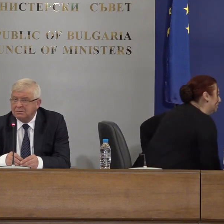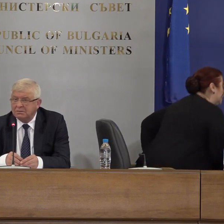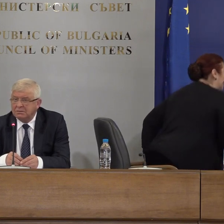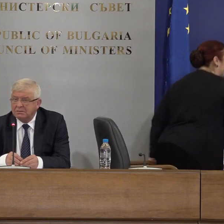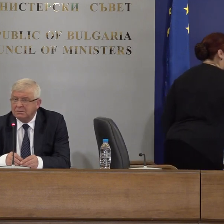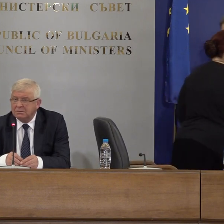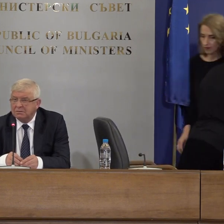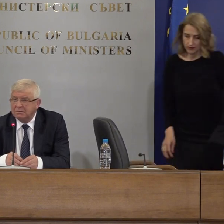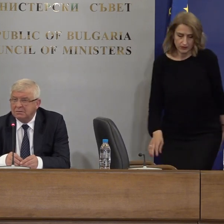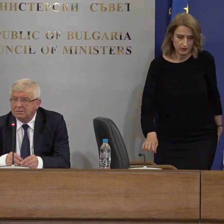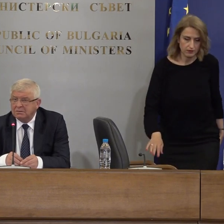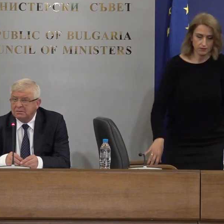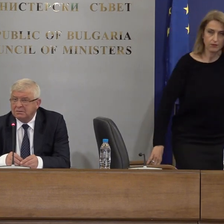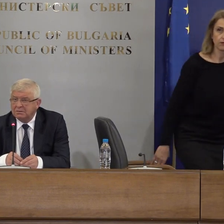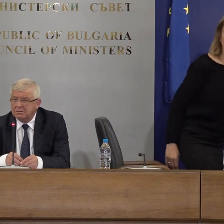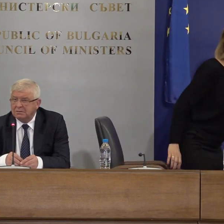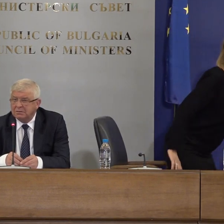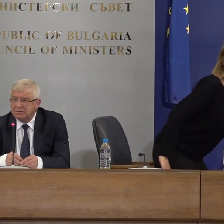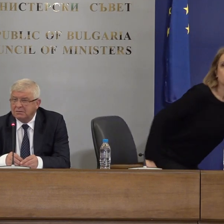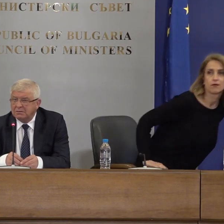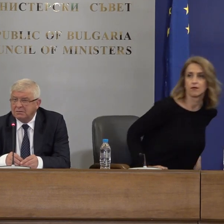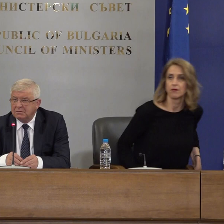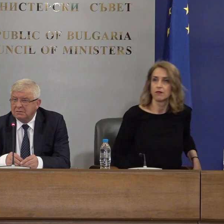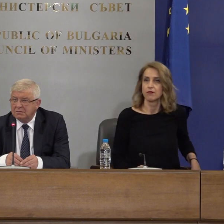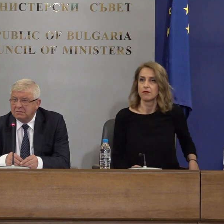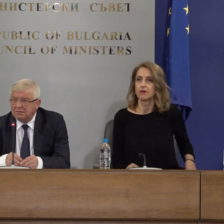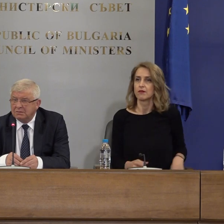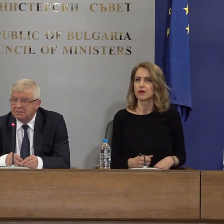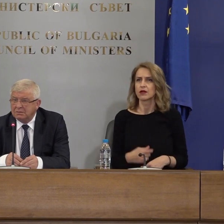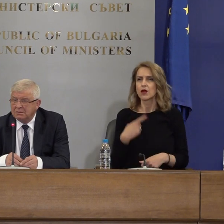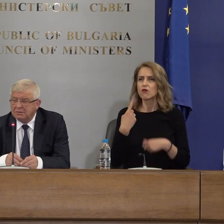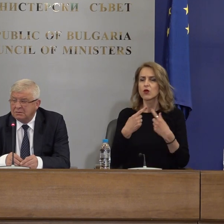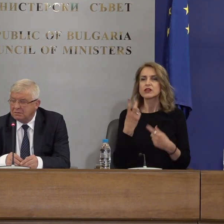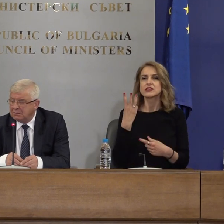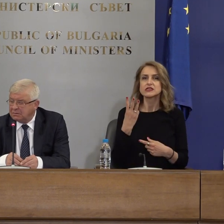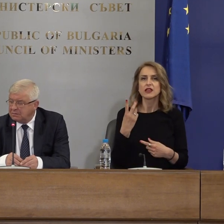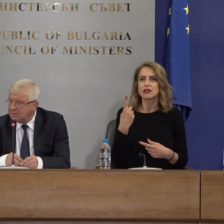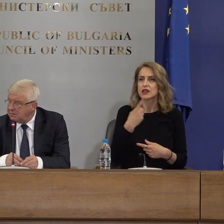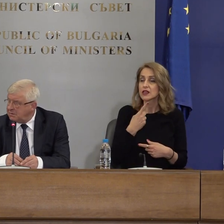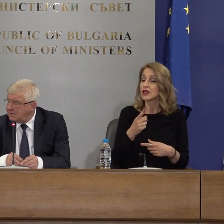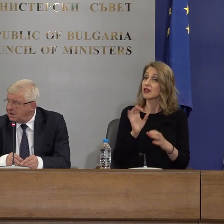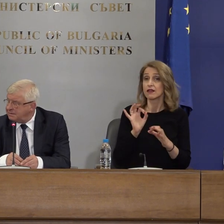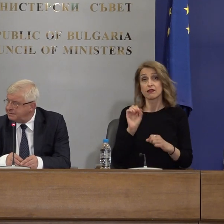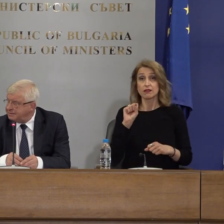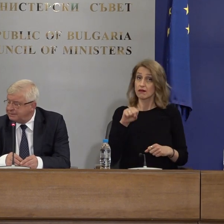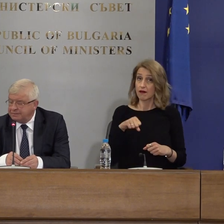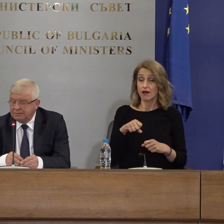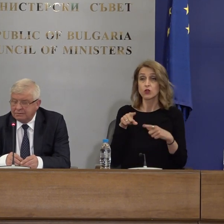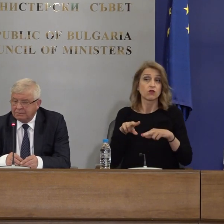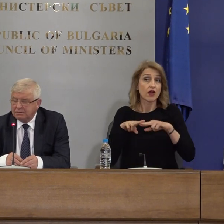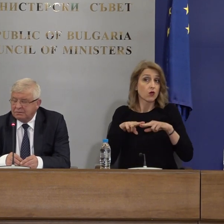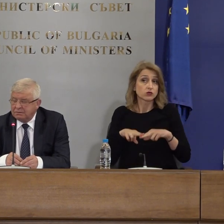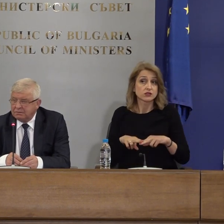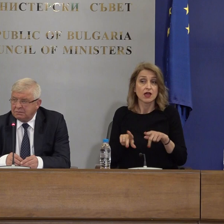В началото на май говорихте за 3 дни, над 100 заболели, критерии при затягане на мерките. Да, и това остава